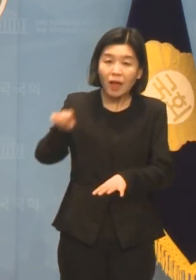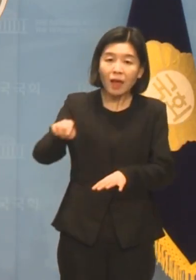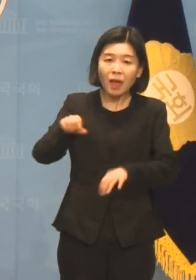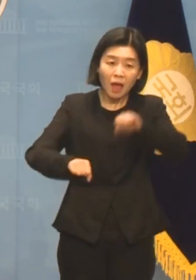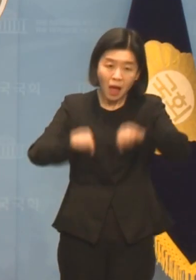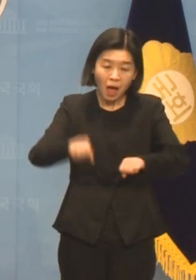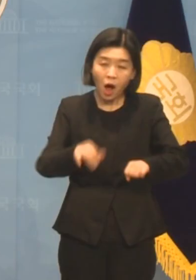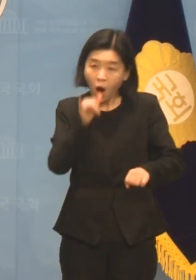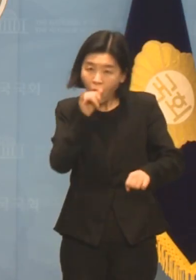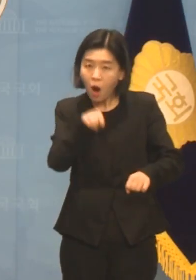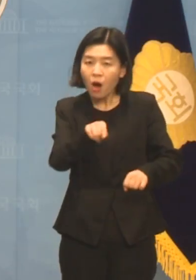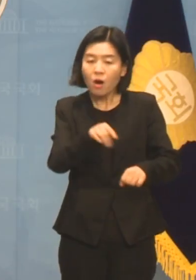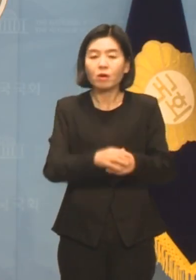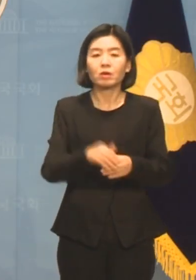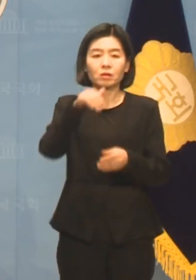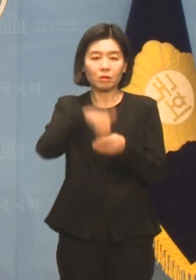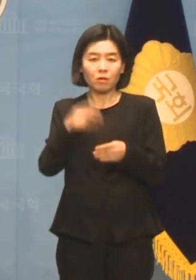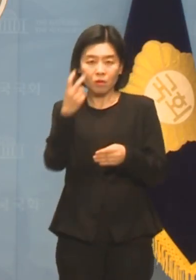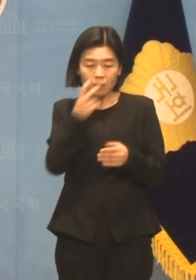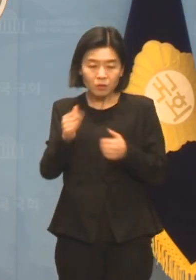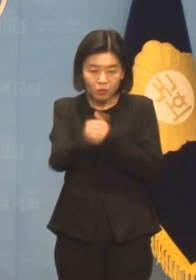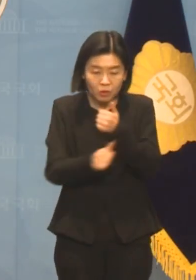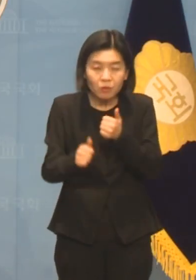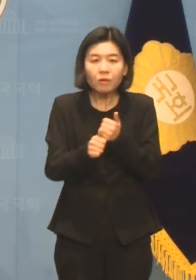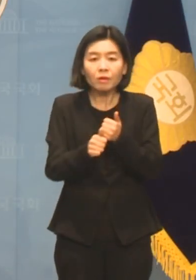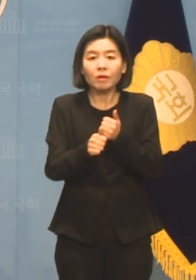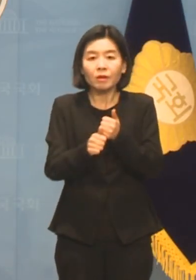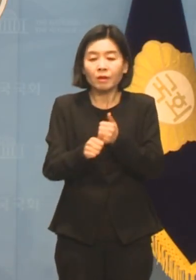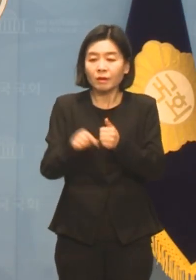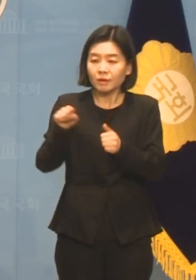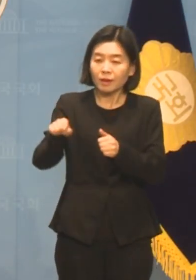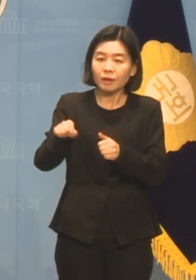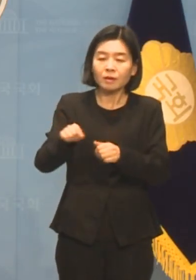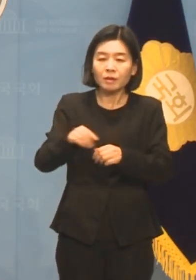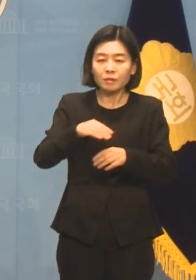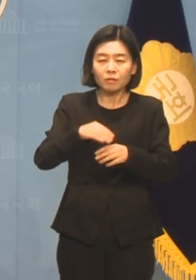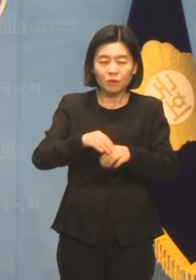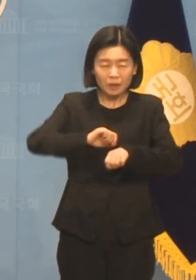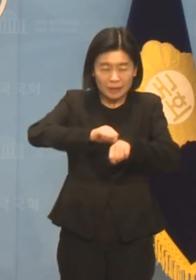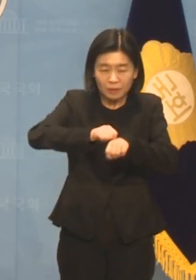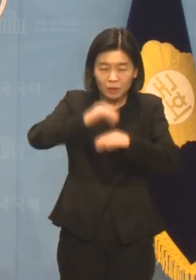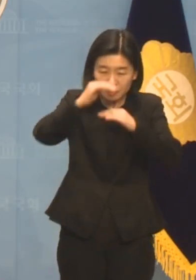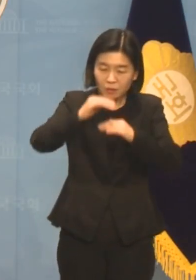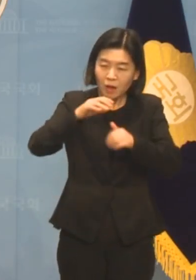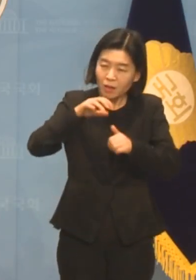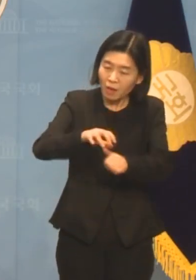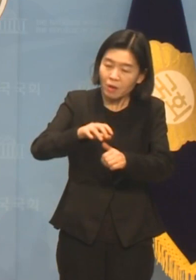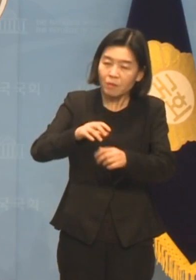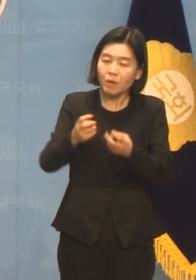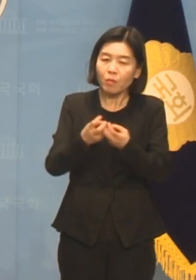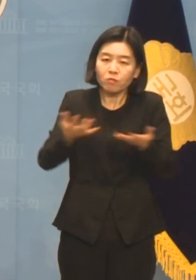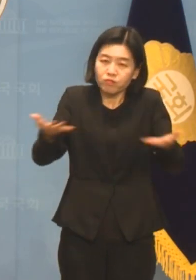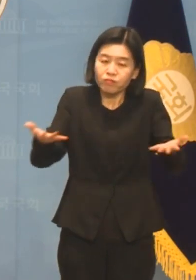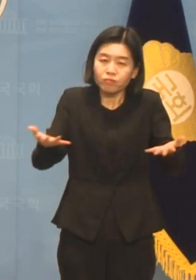있었으나 선거관리위원회는 구체적인 제재 조항이 없다고 적극적으로 대응하지 않았습니다.